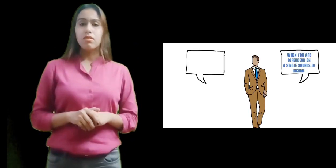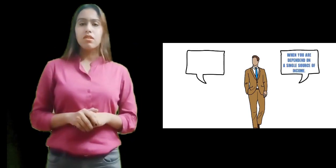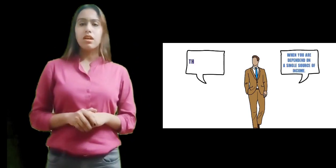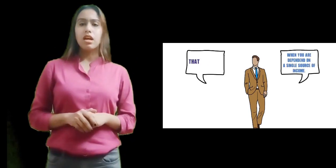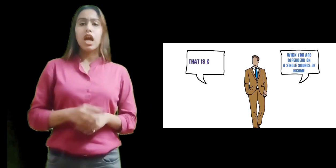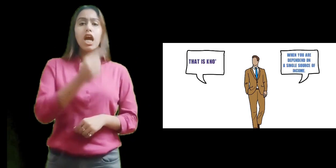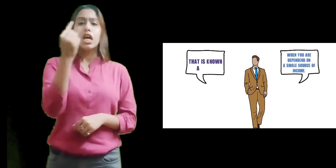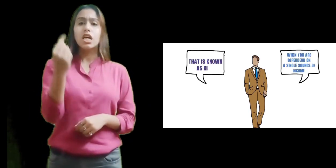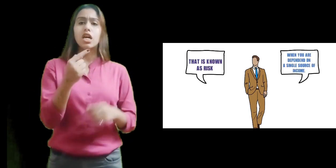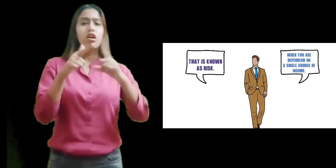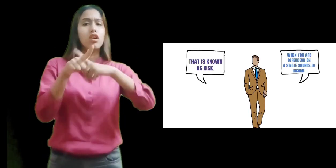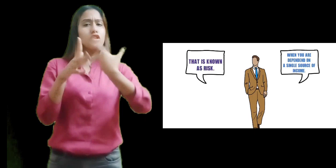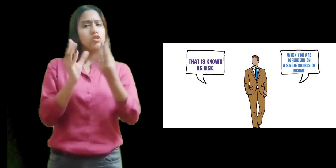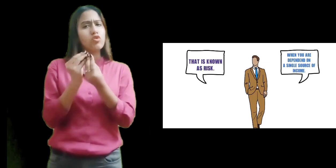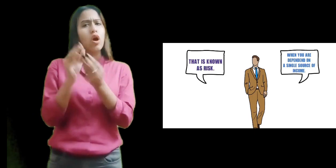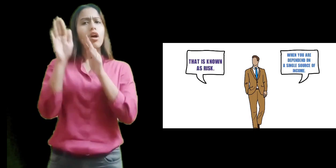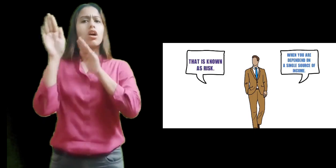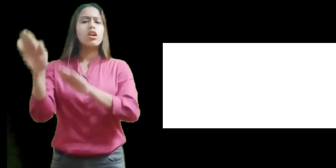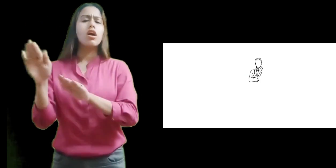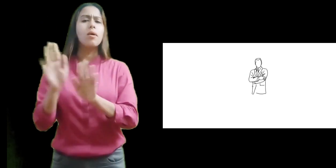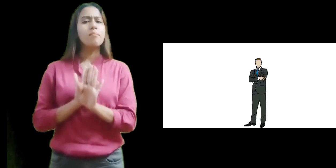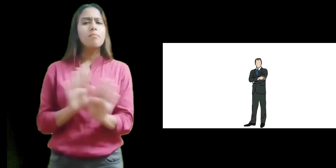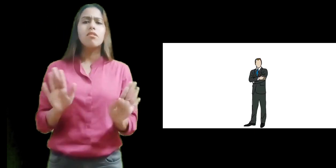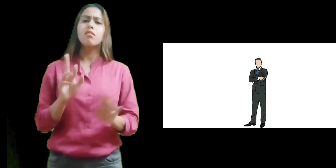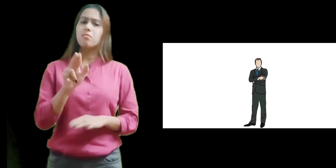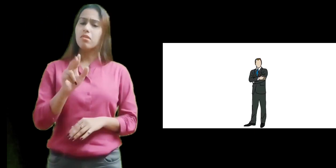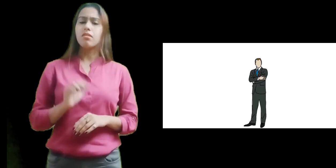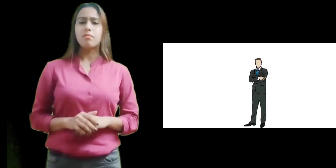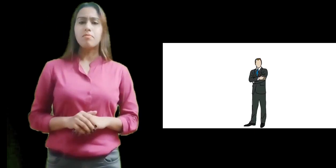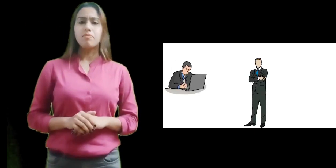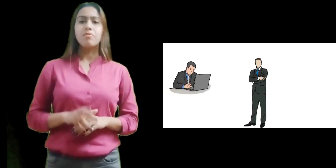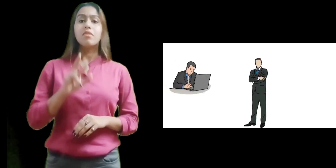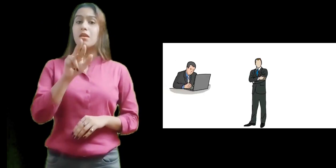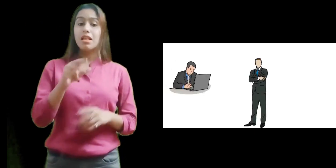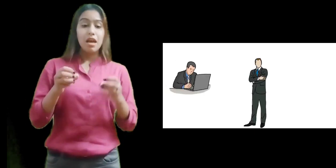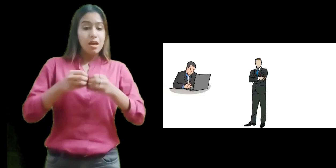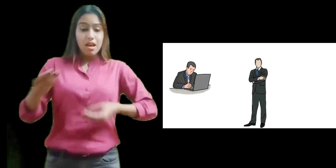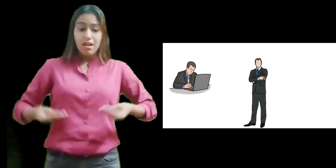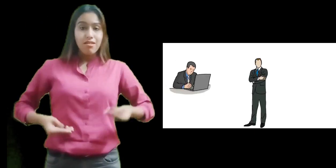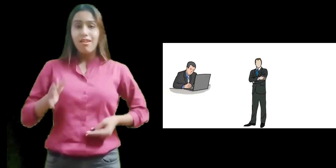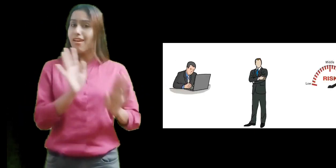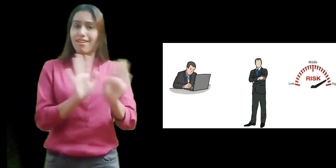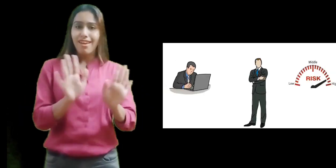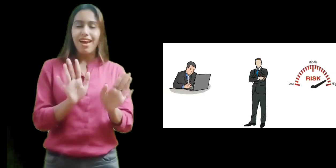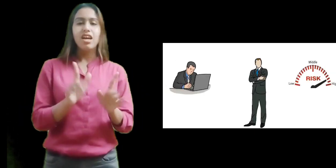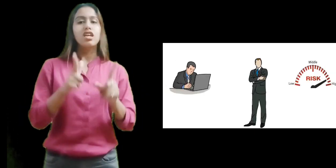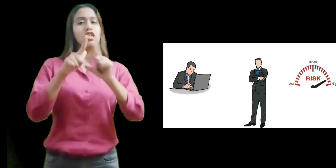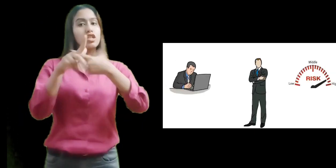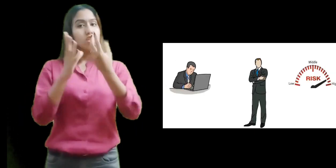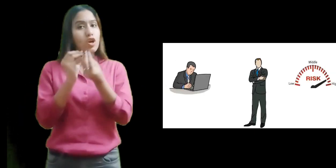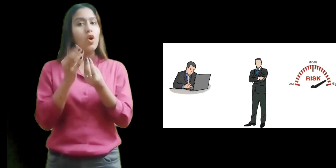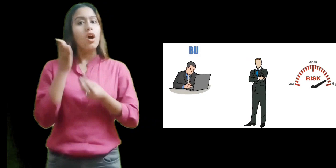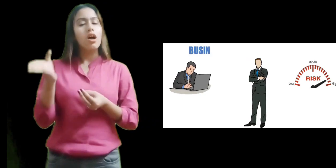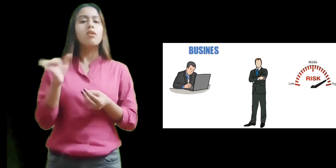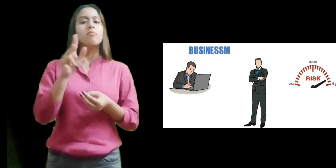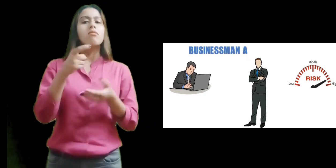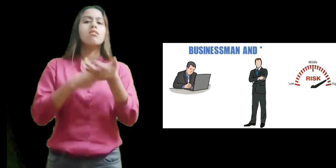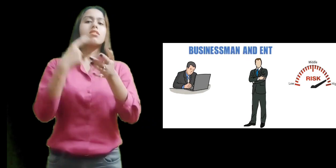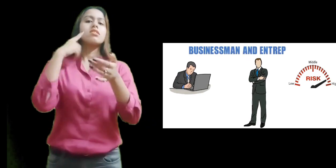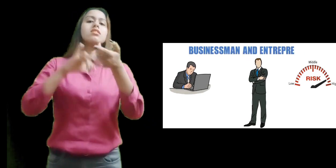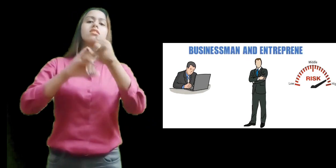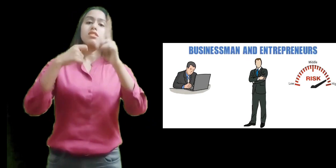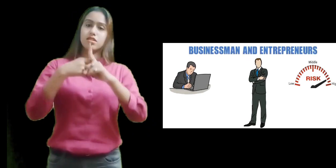ऑफ इनकम पे पूरी तरह डिपेंड रहते हो। मतलब बिजनेस वाले नहीं बल्कि जॉब कर रहे लोग रिस्क उठा रहे हैं, क्योंकि बिजनेसमैन